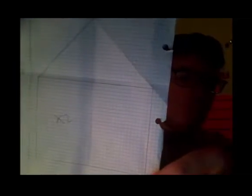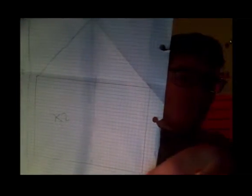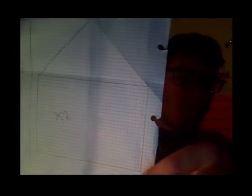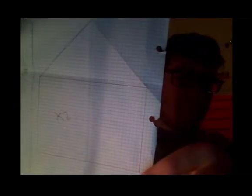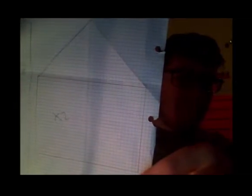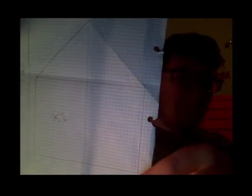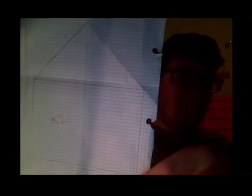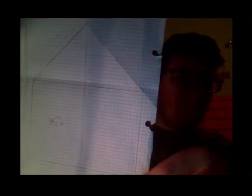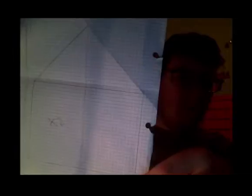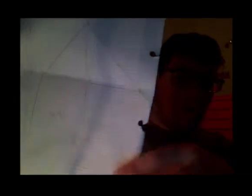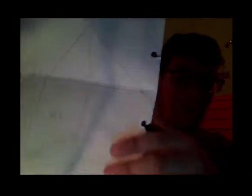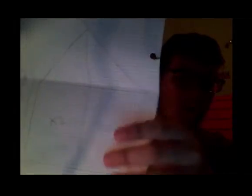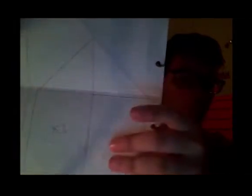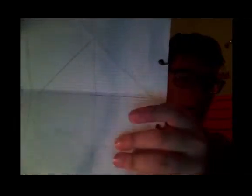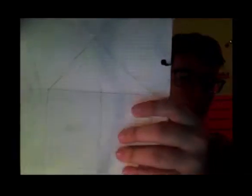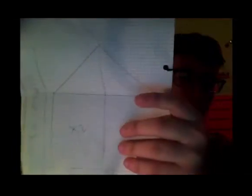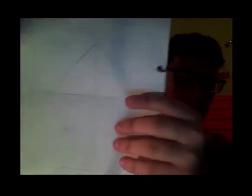rispetto alla mia mano.